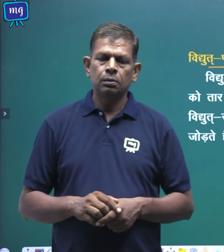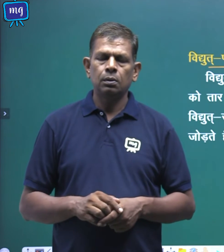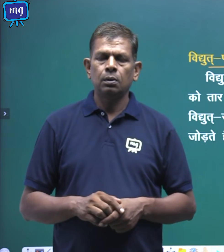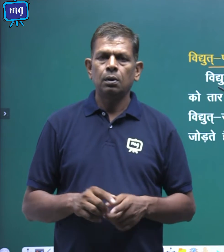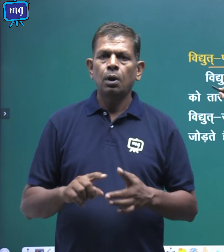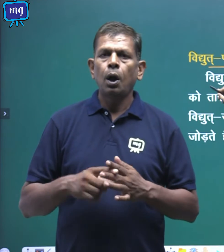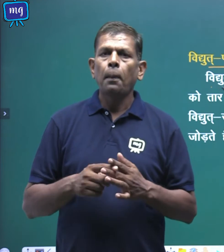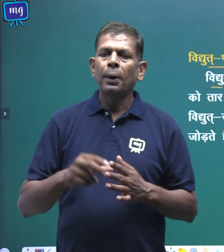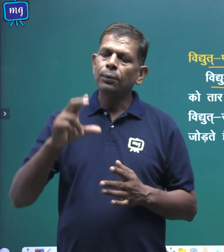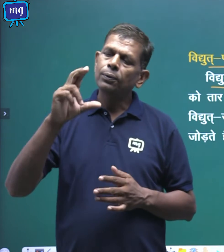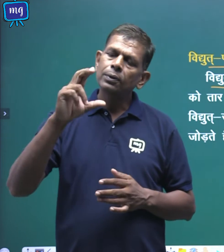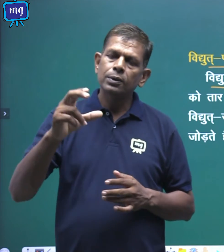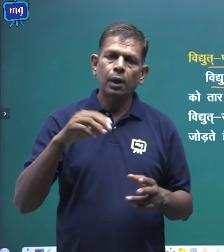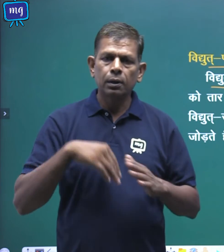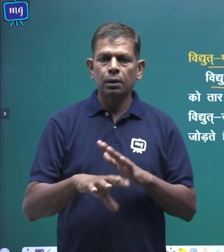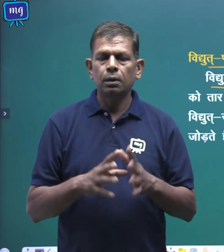विद्युत सेल के